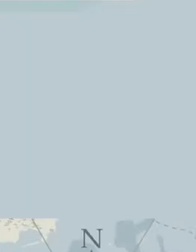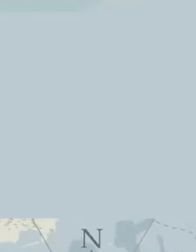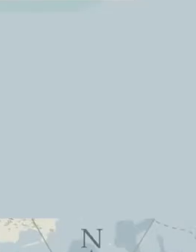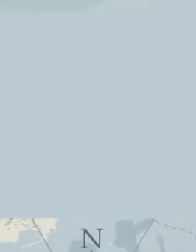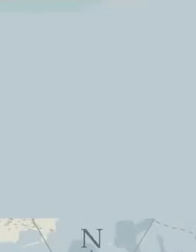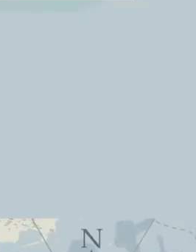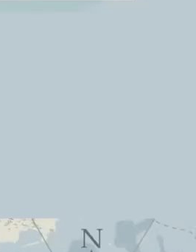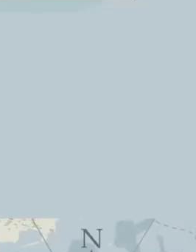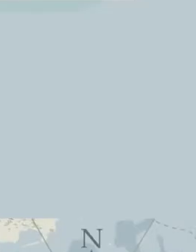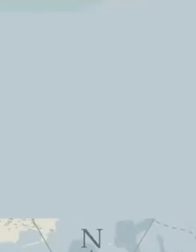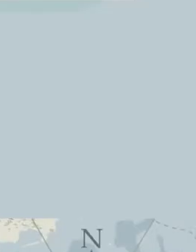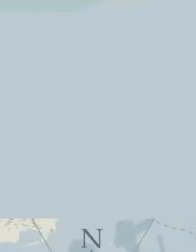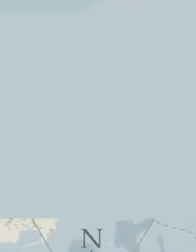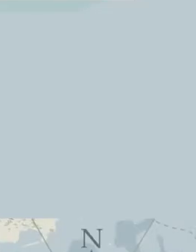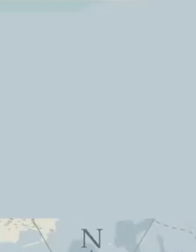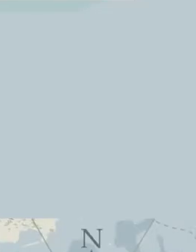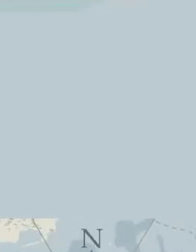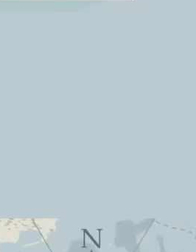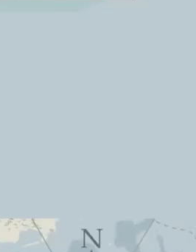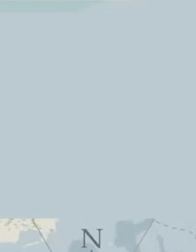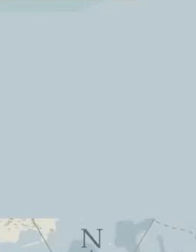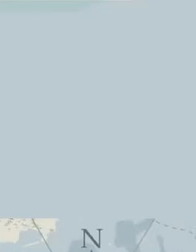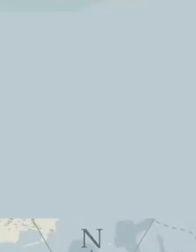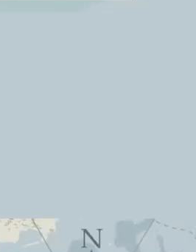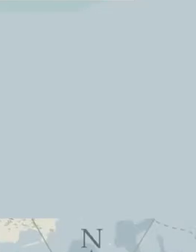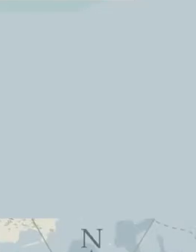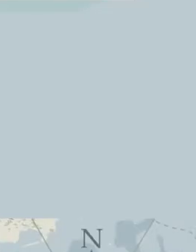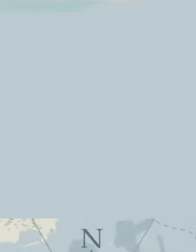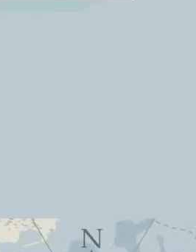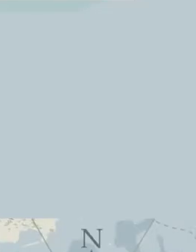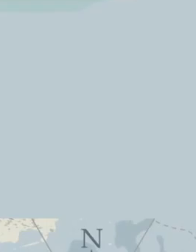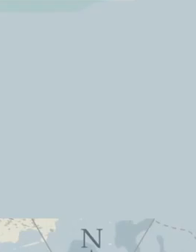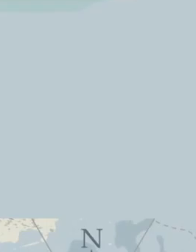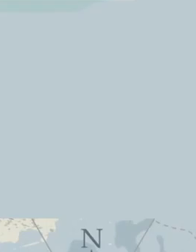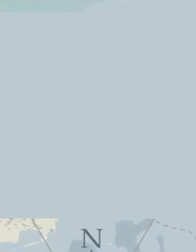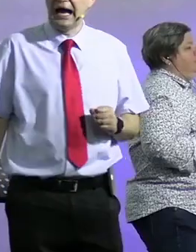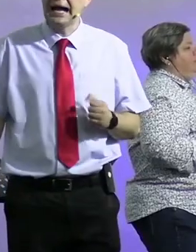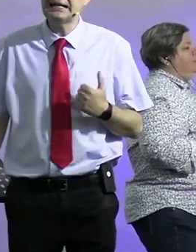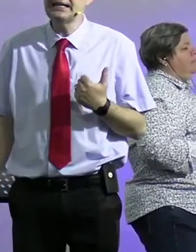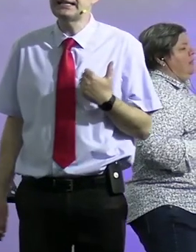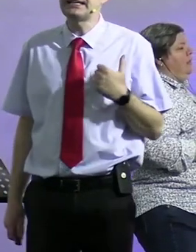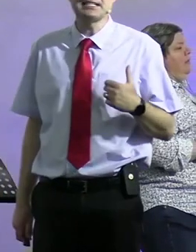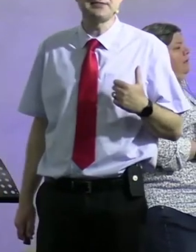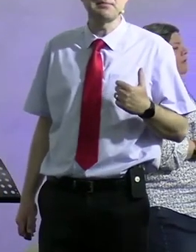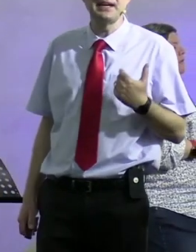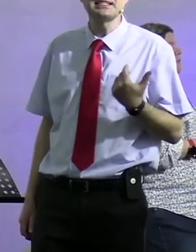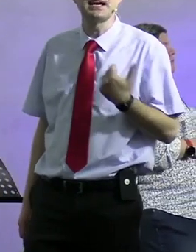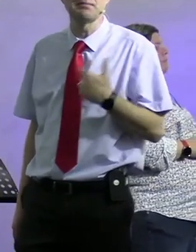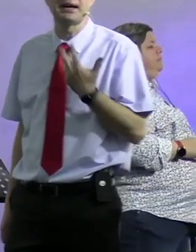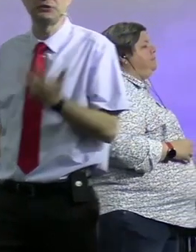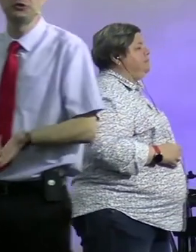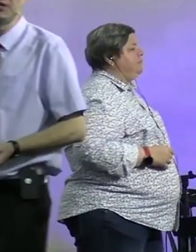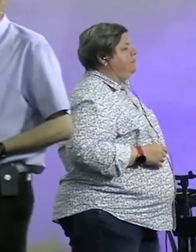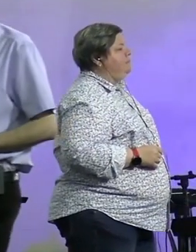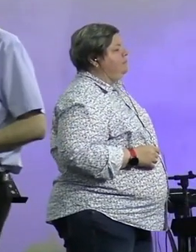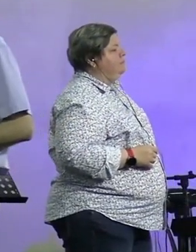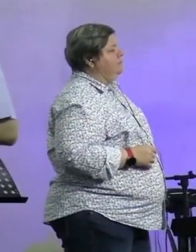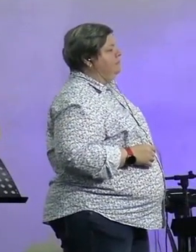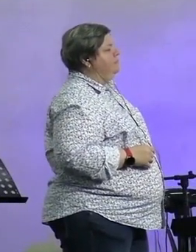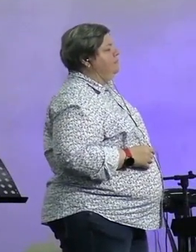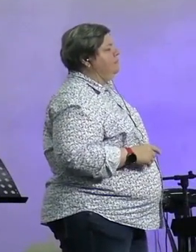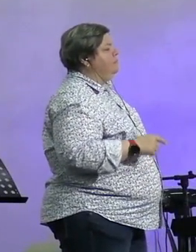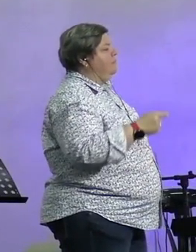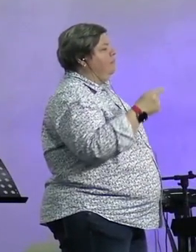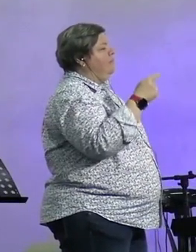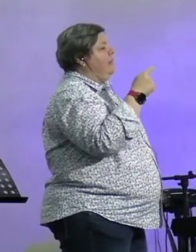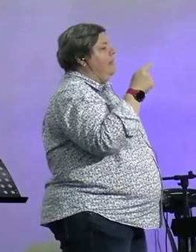doelbewus ook my gesindheid. Ek kies doelbewus my gesindheid. Weet julle, ek kan nie kies wat mense aan my doen nie. Ek